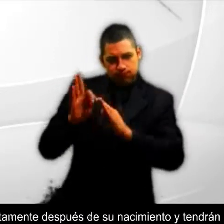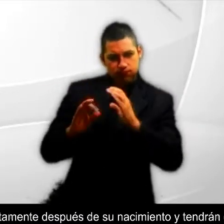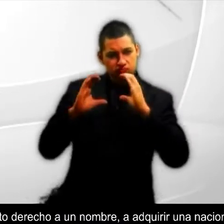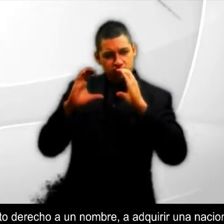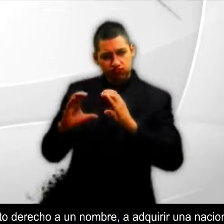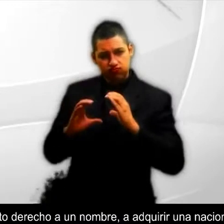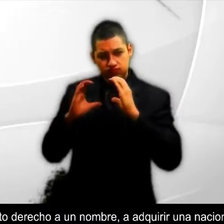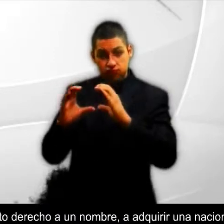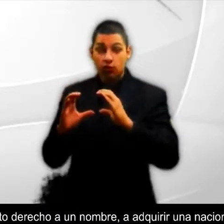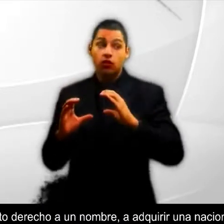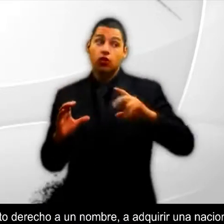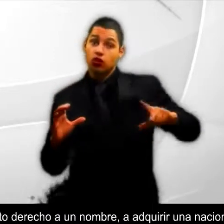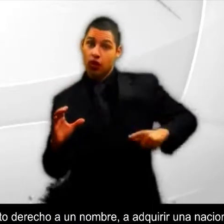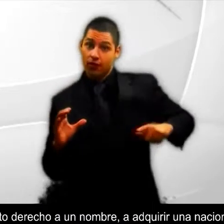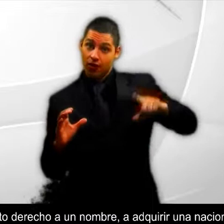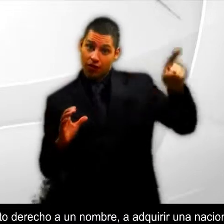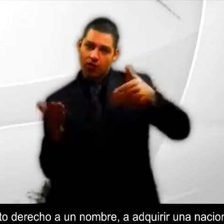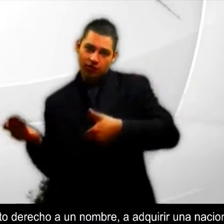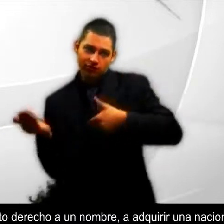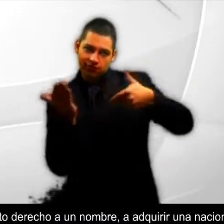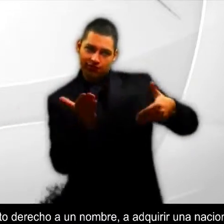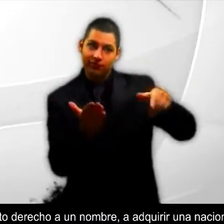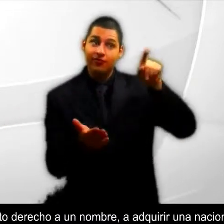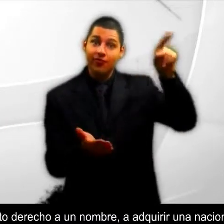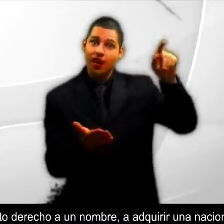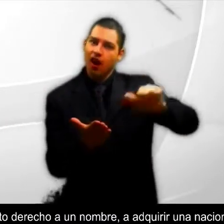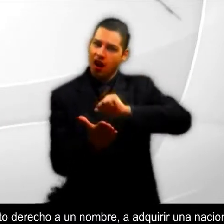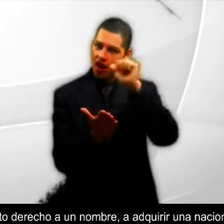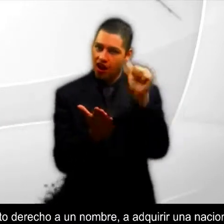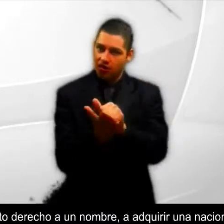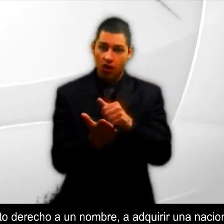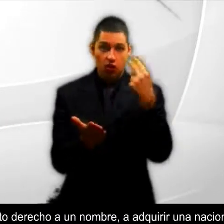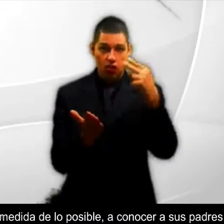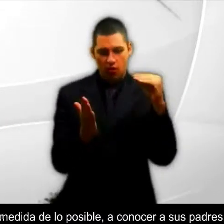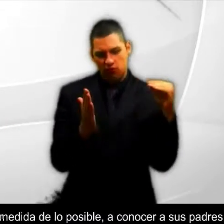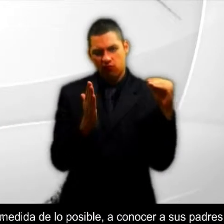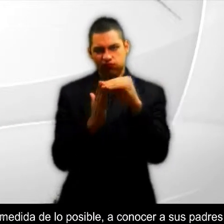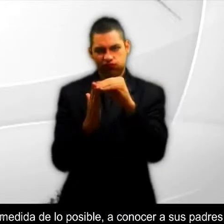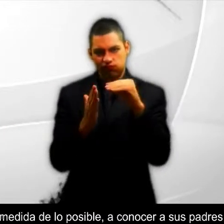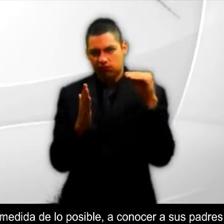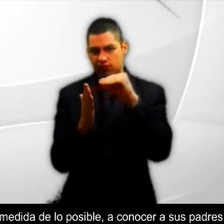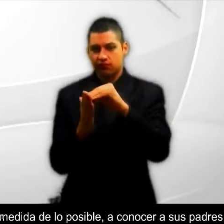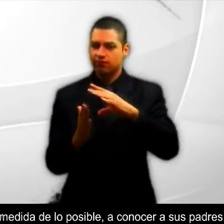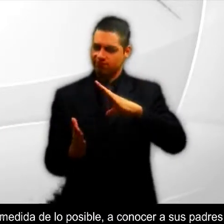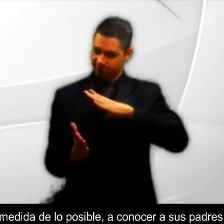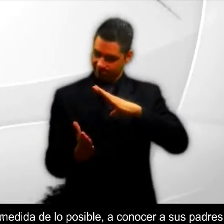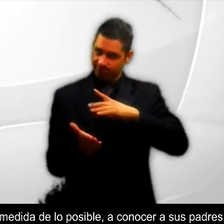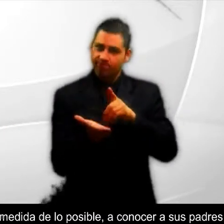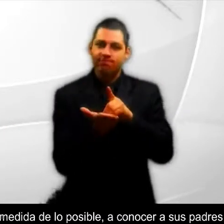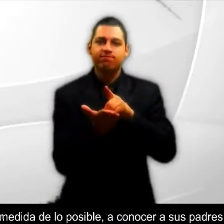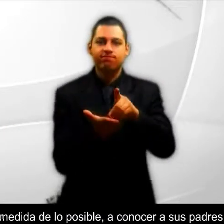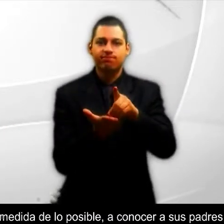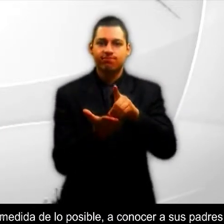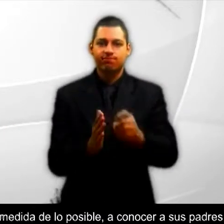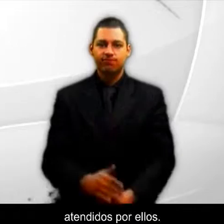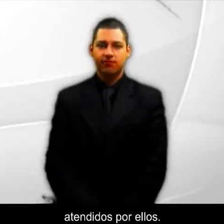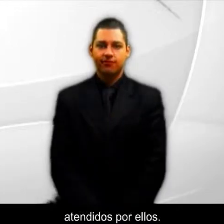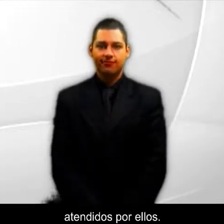nacimiento derecho a un nombre, a adquirir una nacionalidad y en la medida de lo posible a conocer a sus padres y ser atendidos por